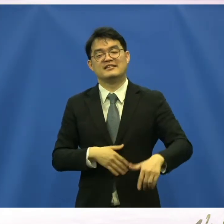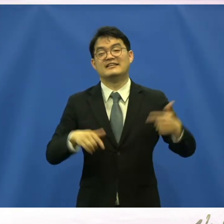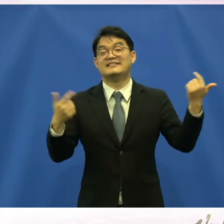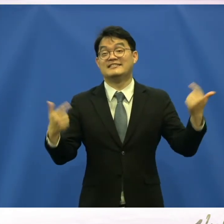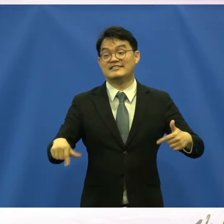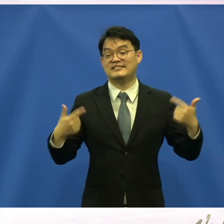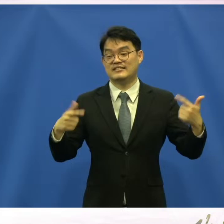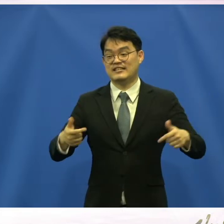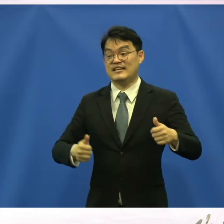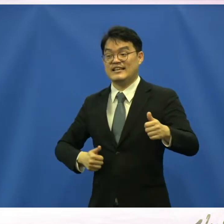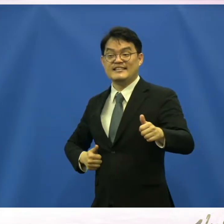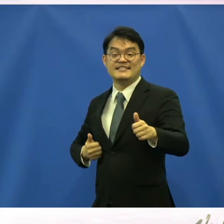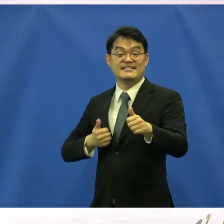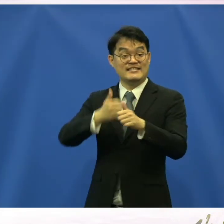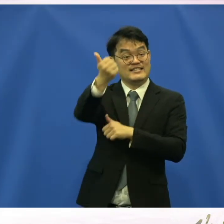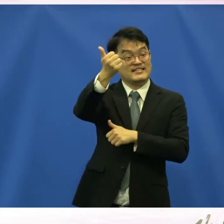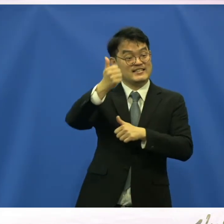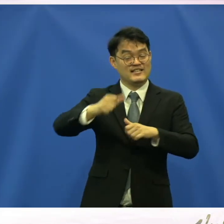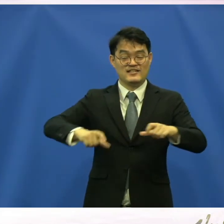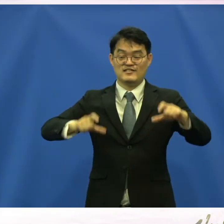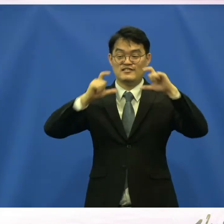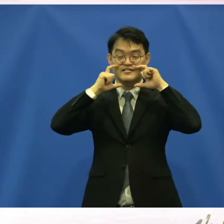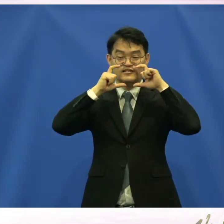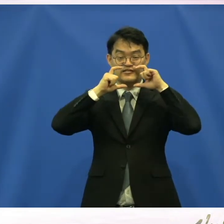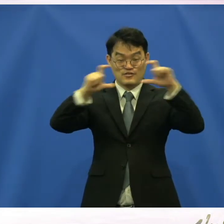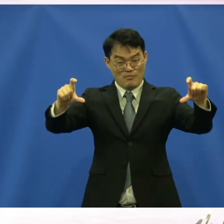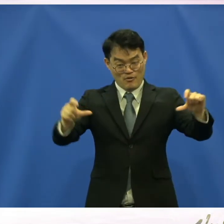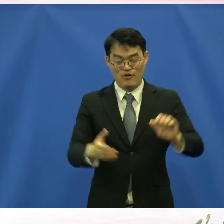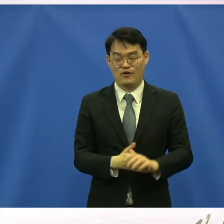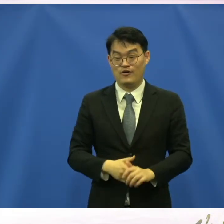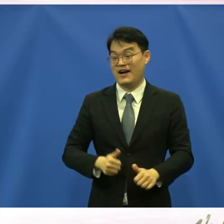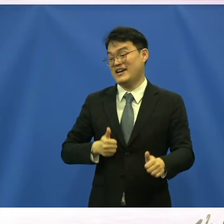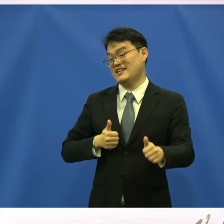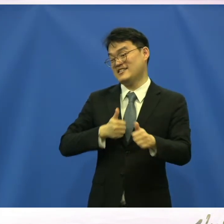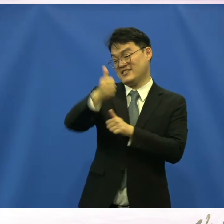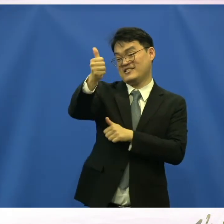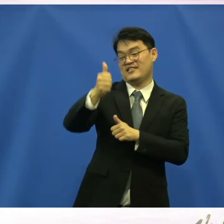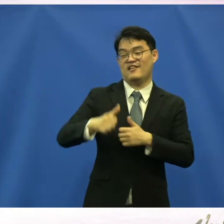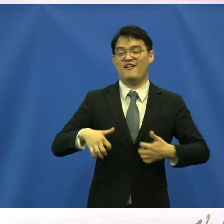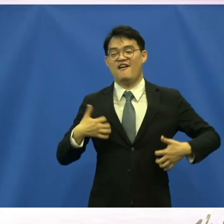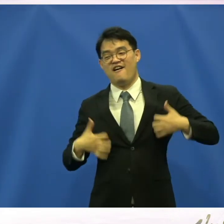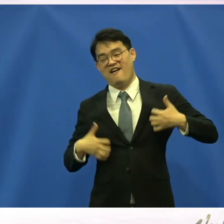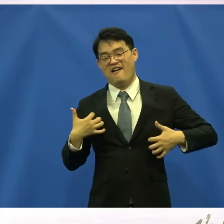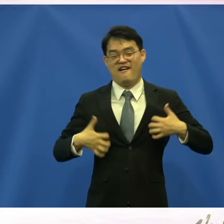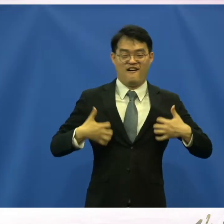승리를 선포하고 승리를 만끽해야 돼요.